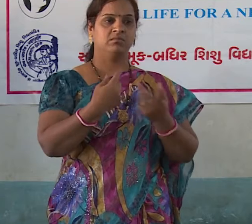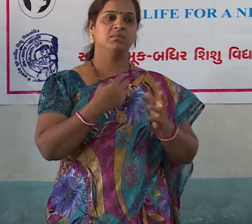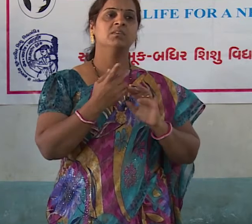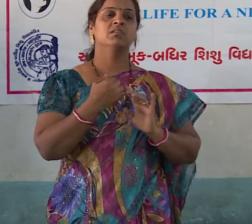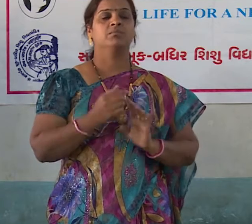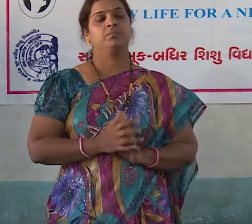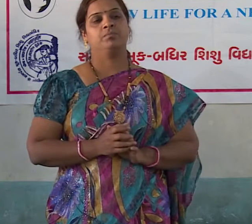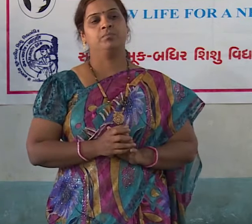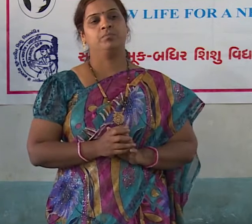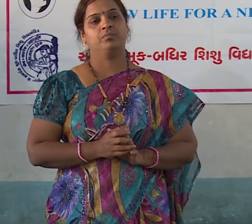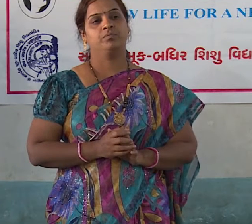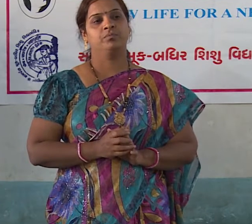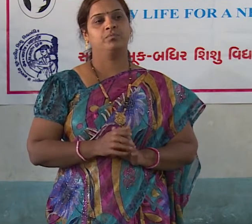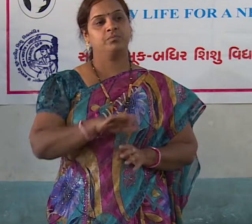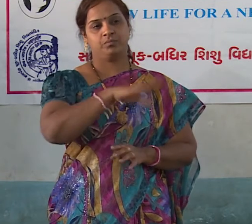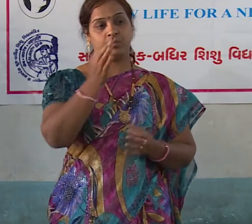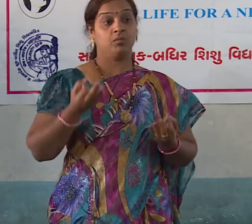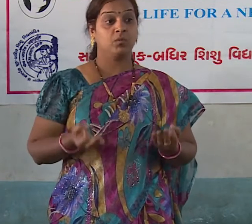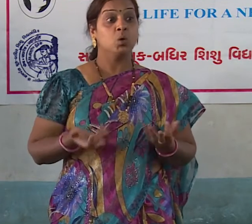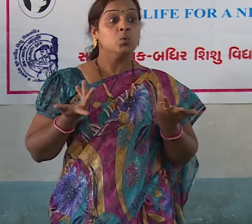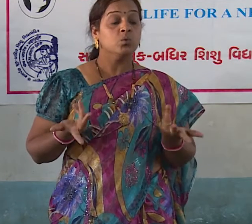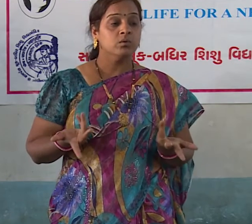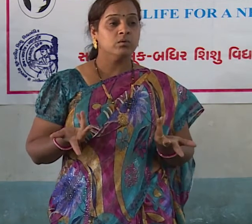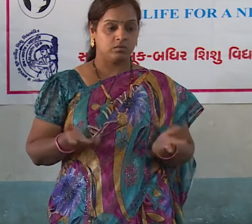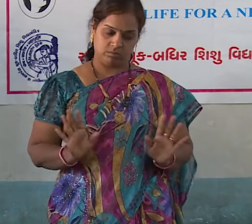भगवान से योग लगाने के लिए क्या किया है?